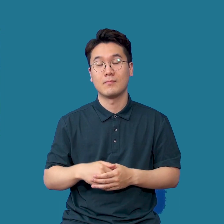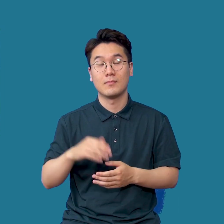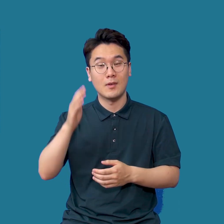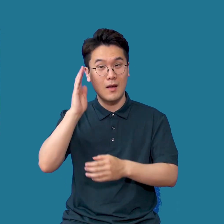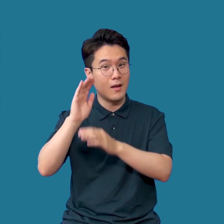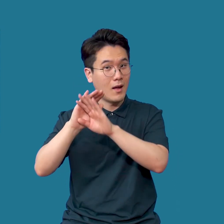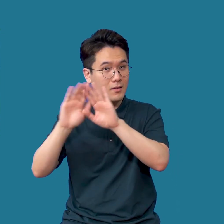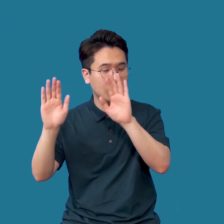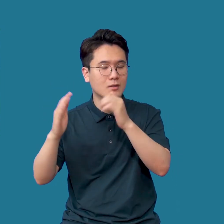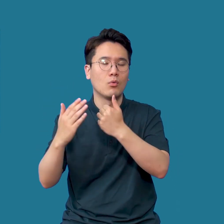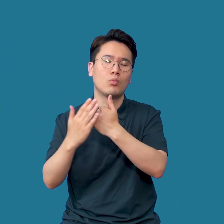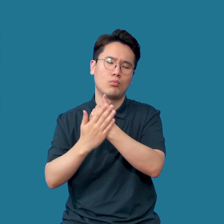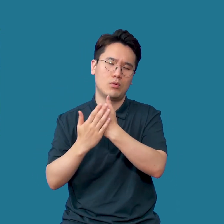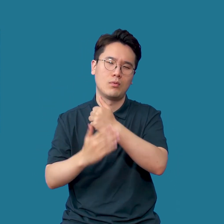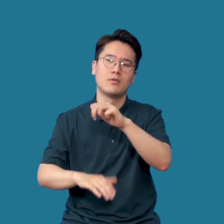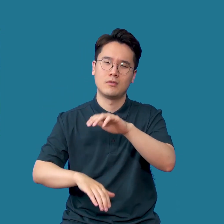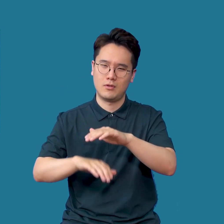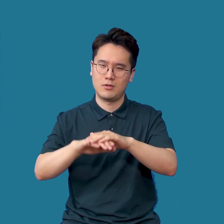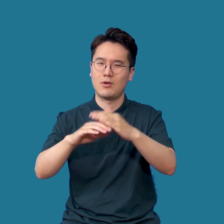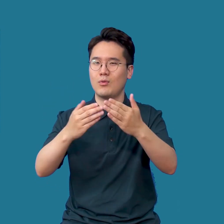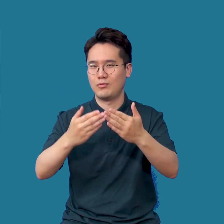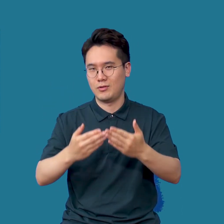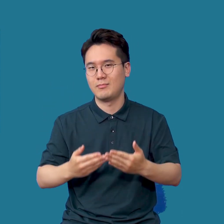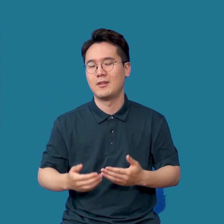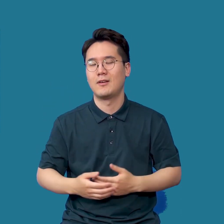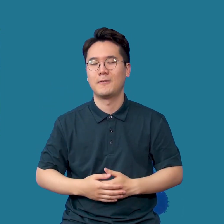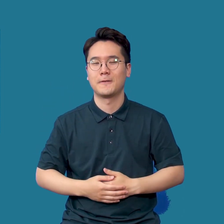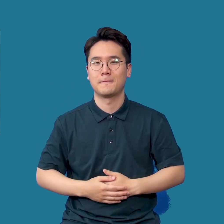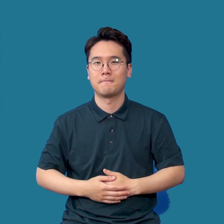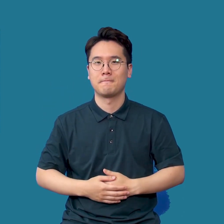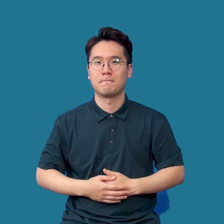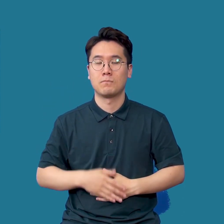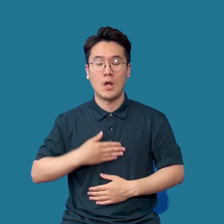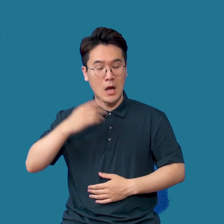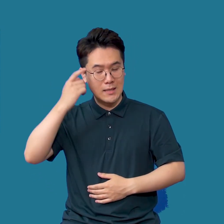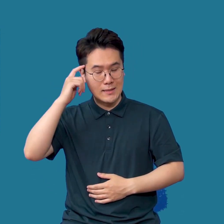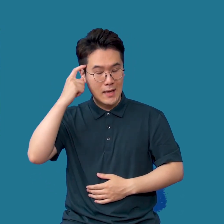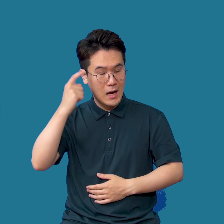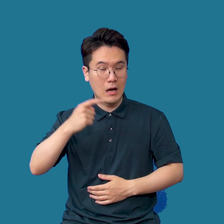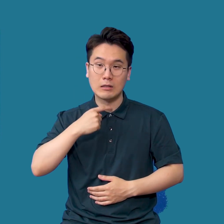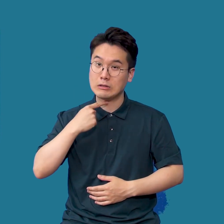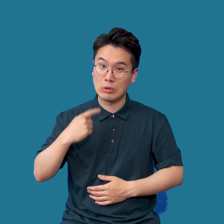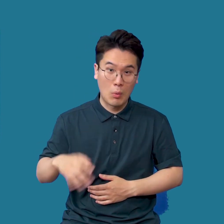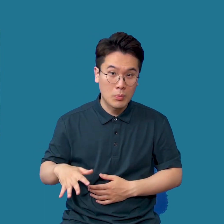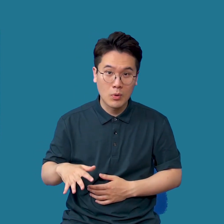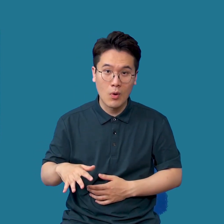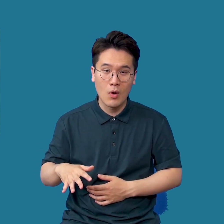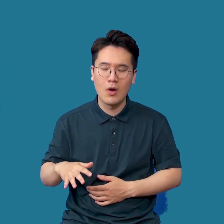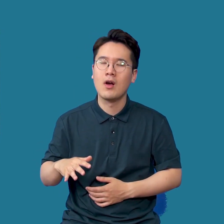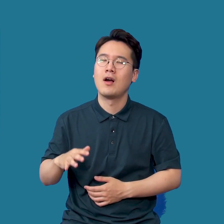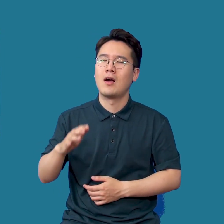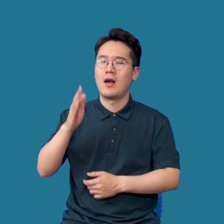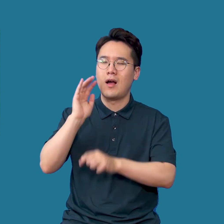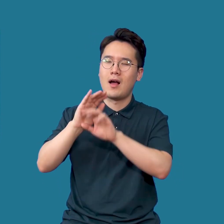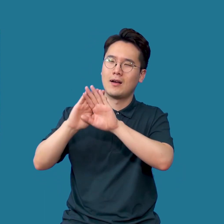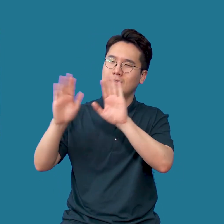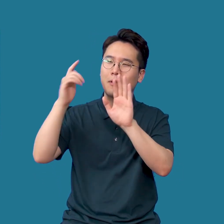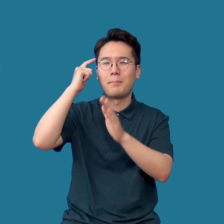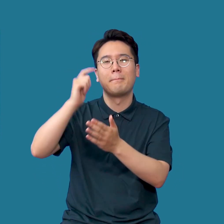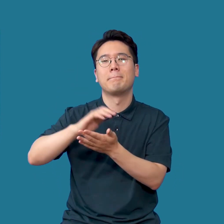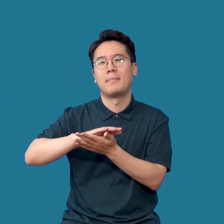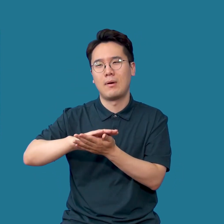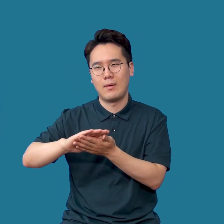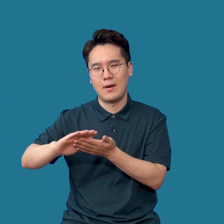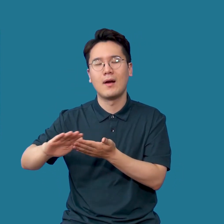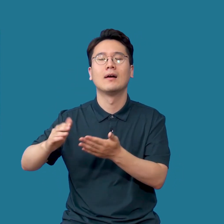위로로 채워주십니다. 내가 생각도 못한 하늘의 평강으로 채워주십니다.